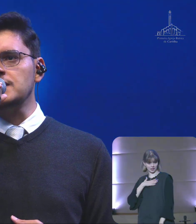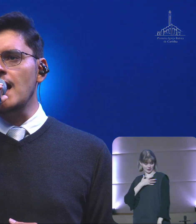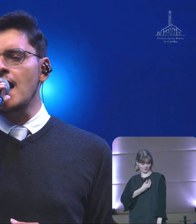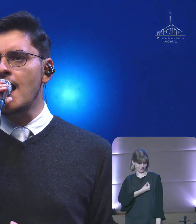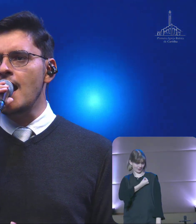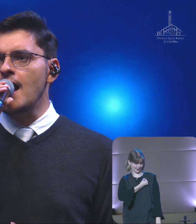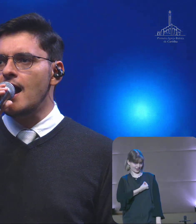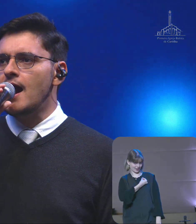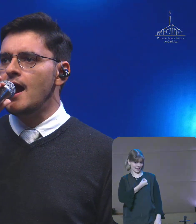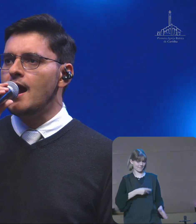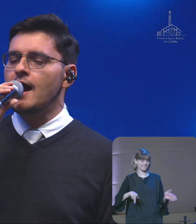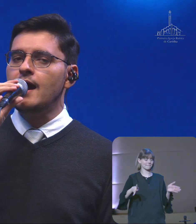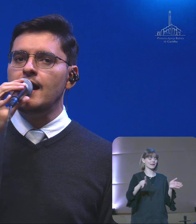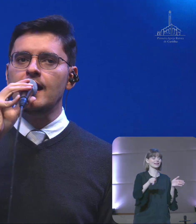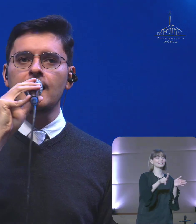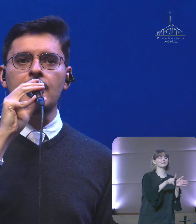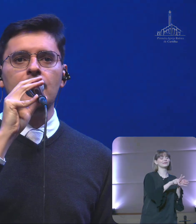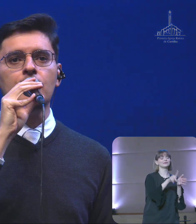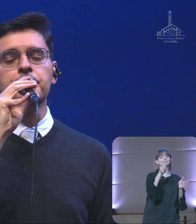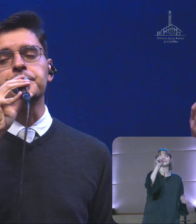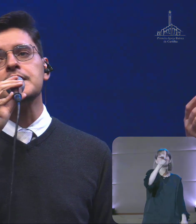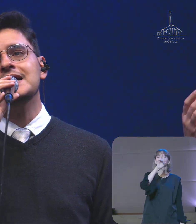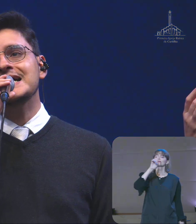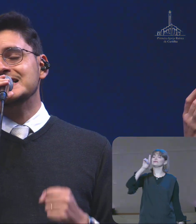Sou teu,